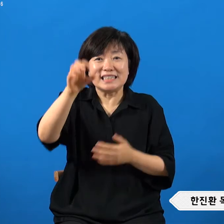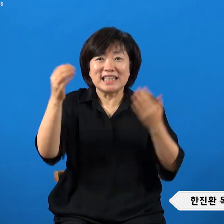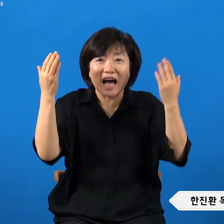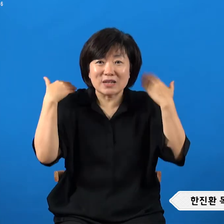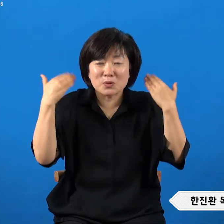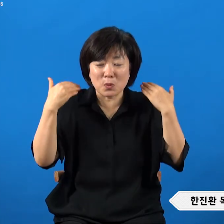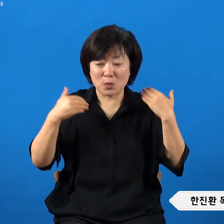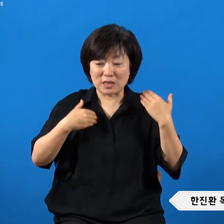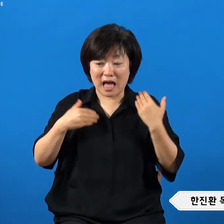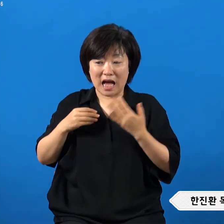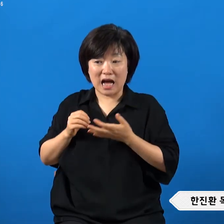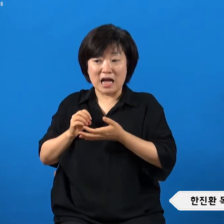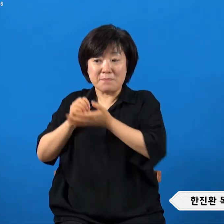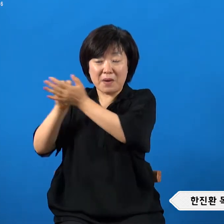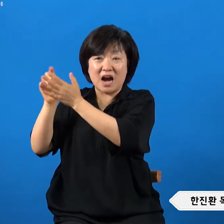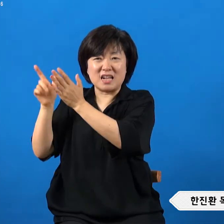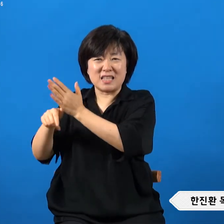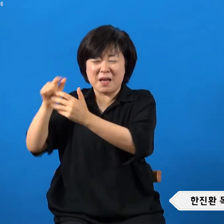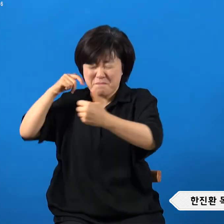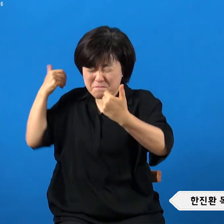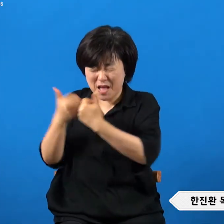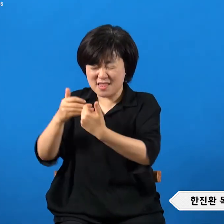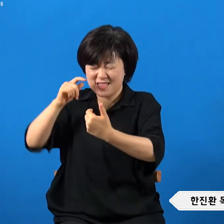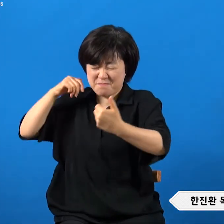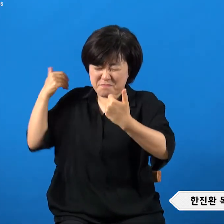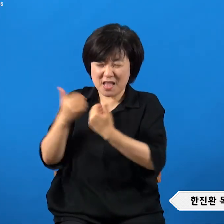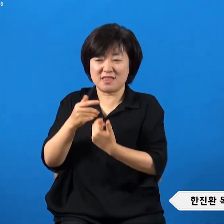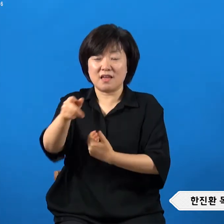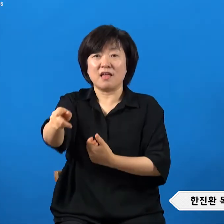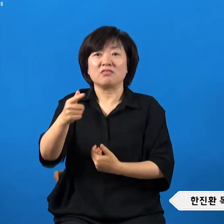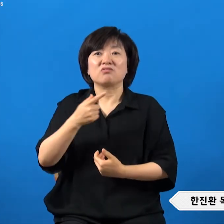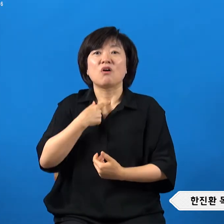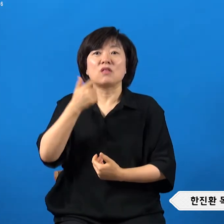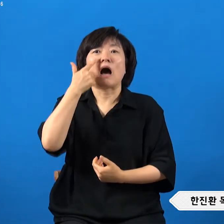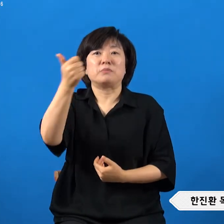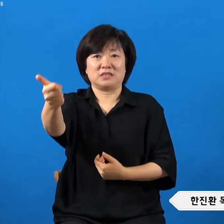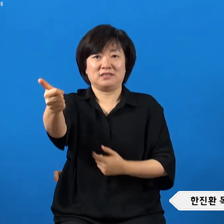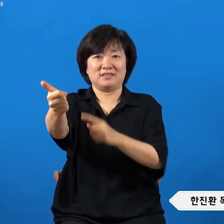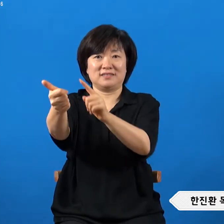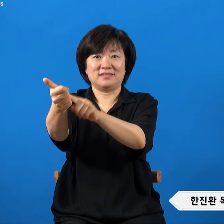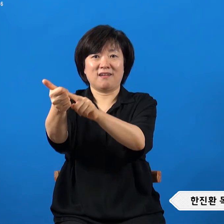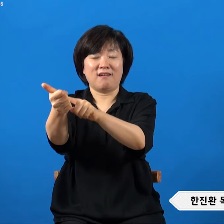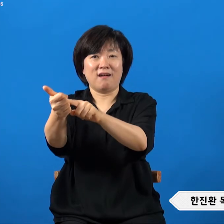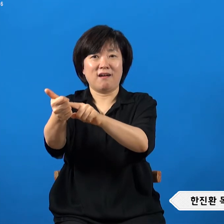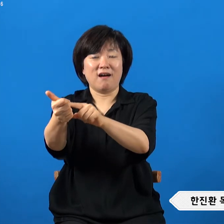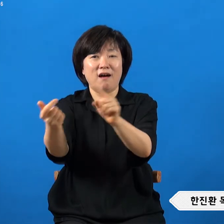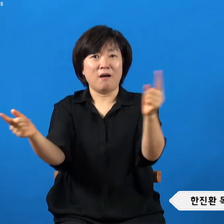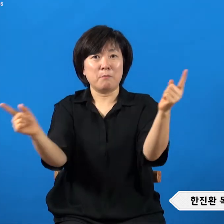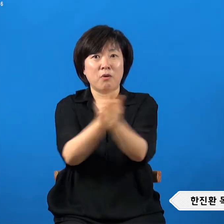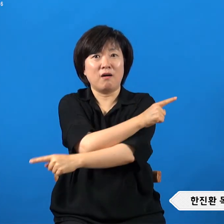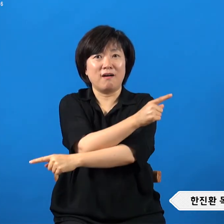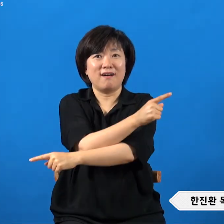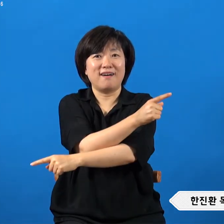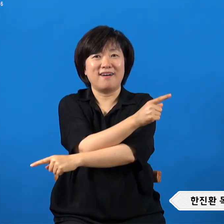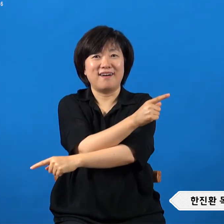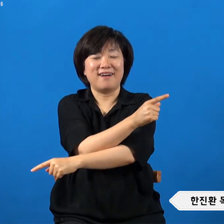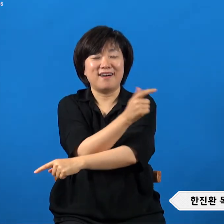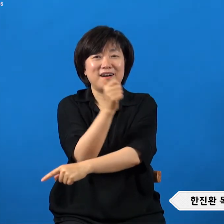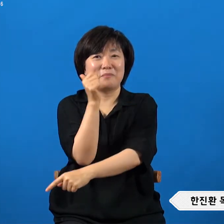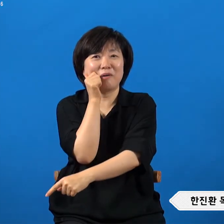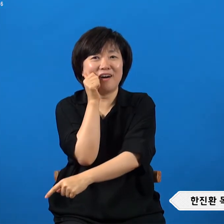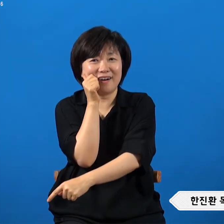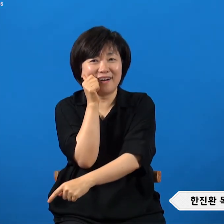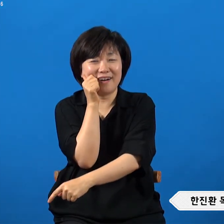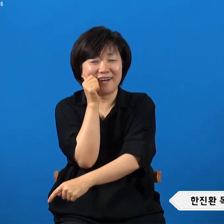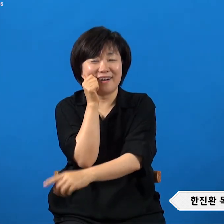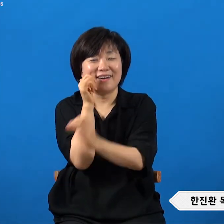신학교 가려고 할 때 그렇게 반대 하시던 분이 진짜 변해도 그렇게 변하실 수가 없습니다.